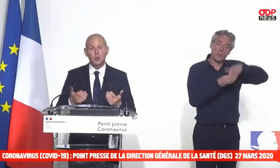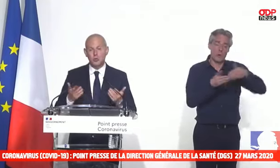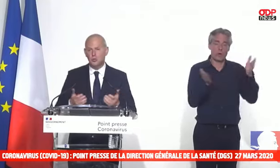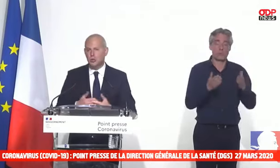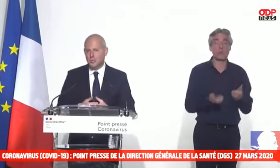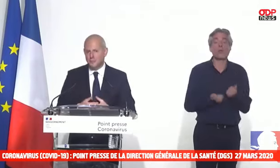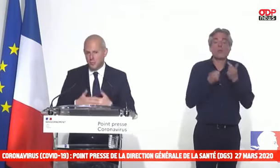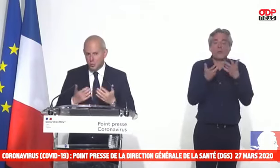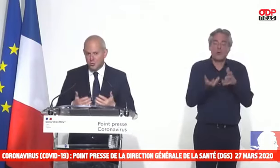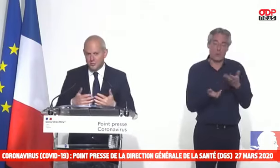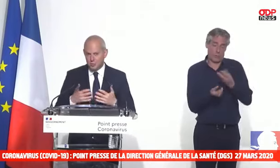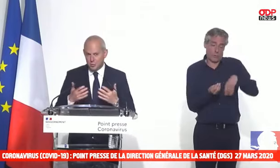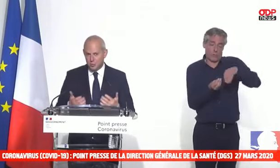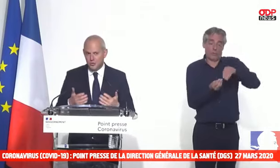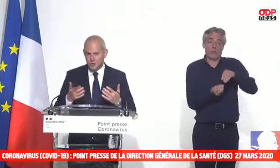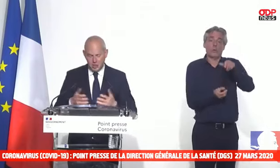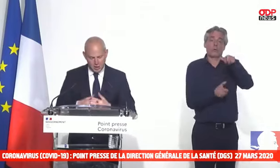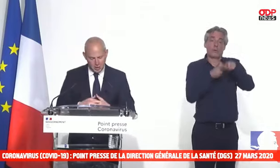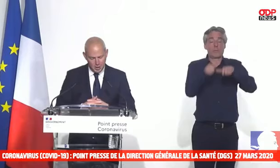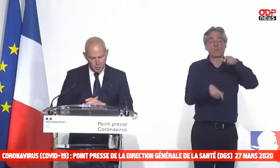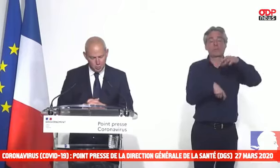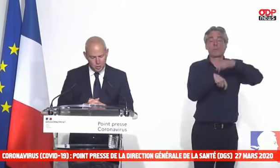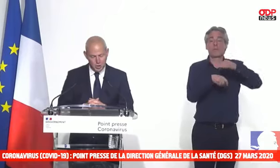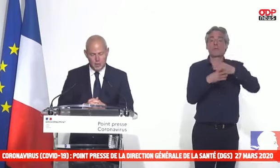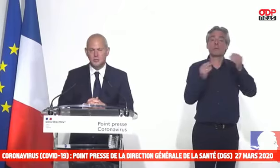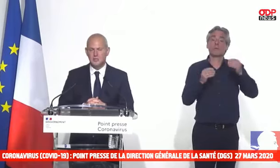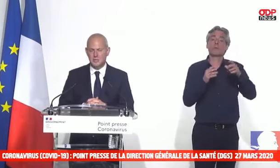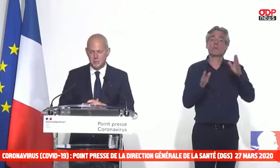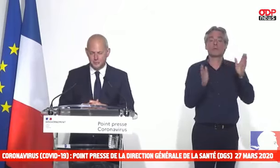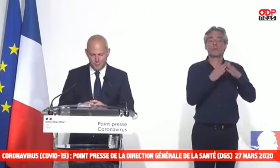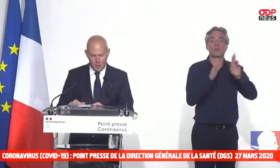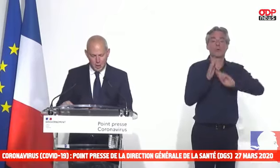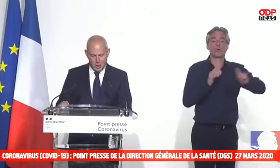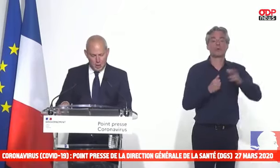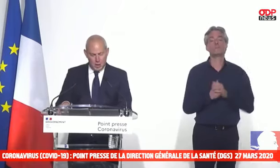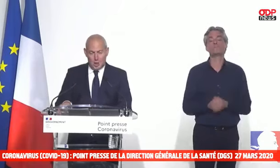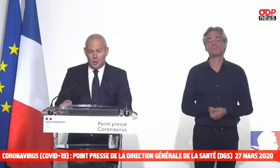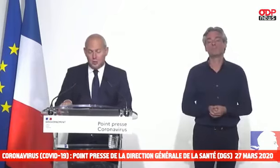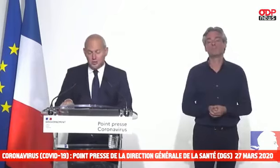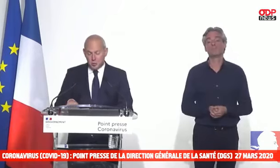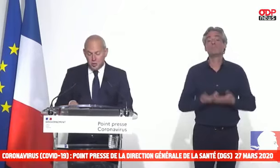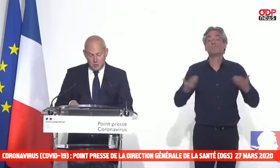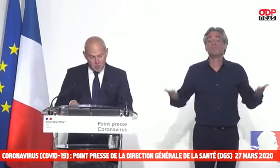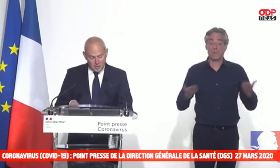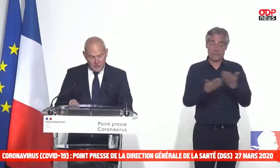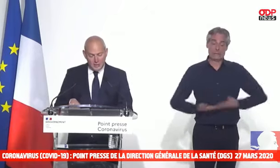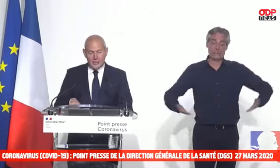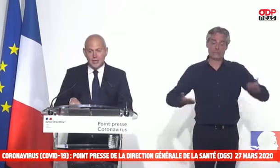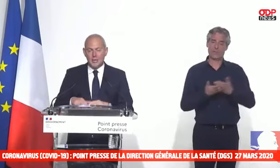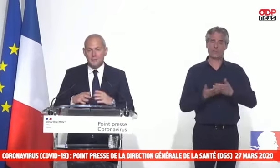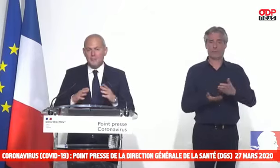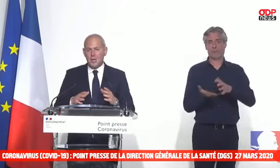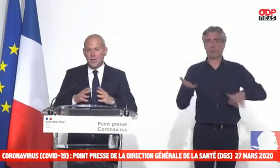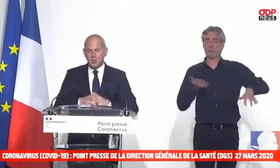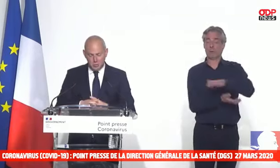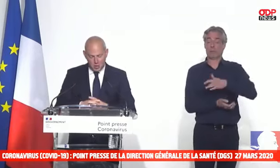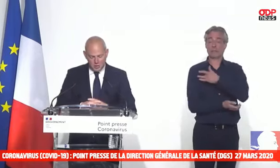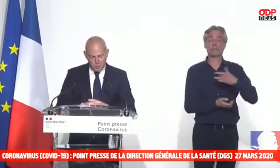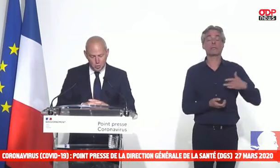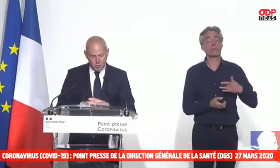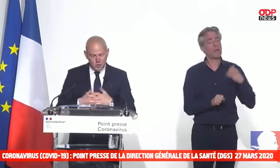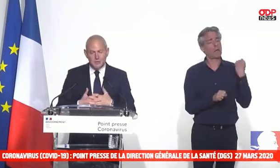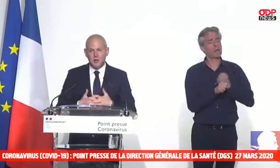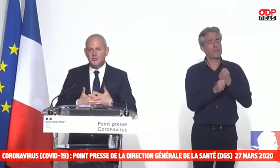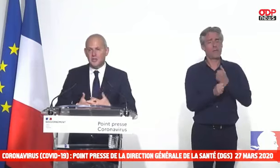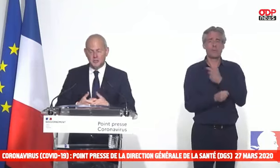le nombre cumulé de patients sortis, guéris et retournés à domicile. Dans un contexte de crise sanitaire, la